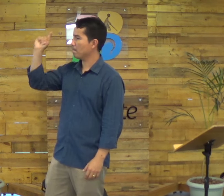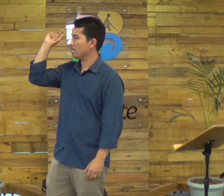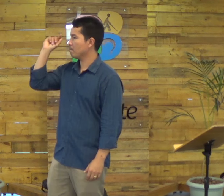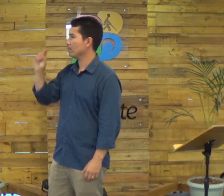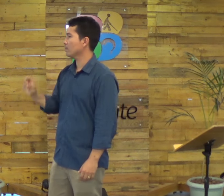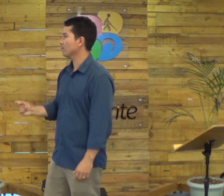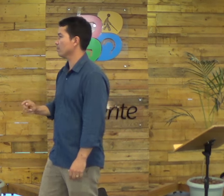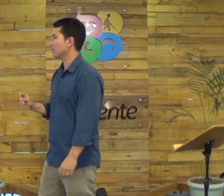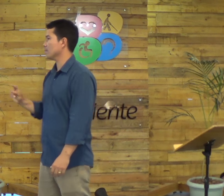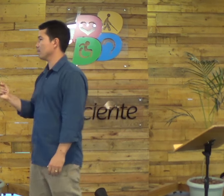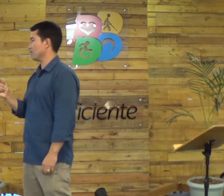pode passar.